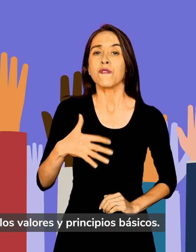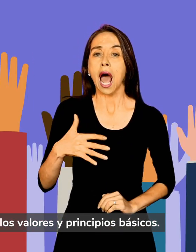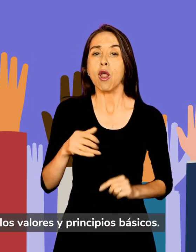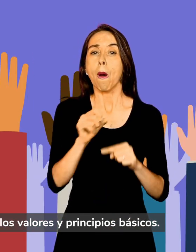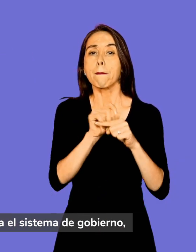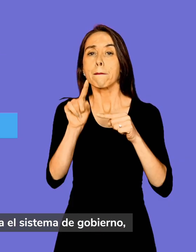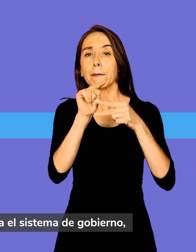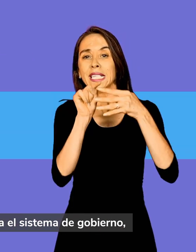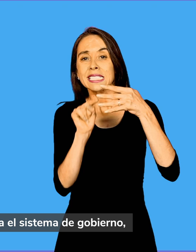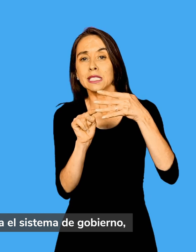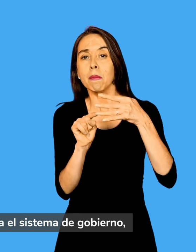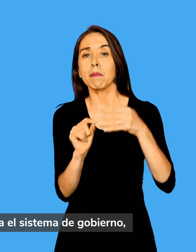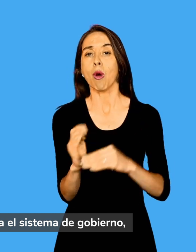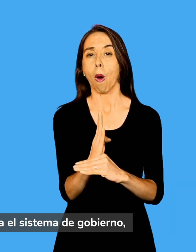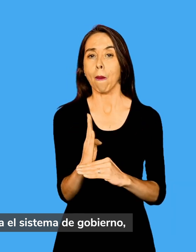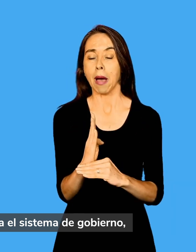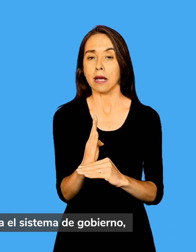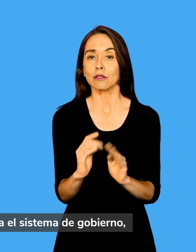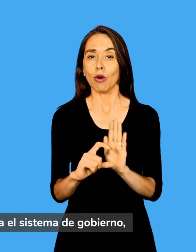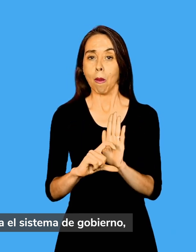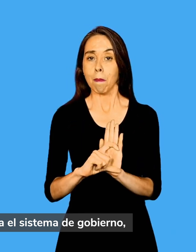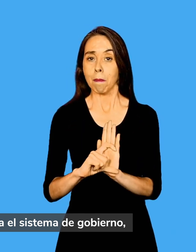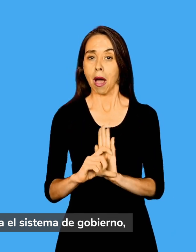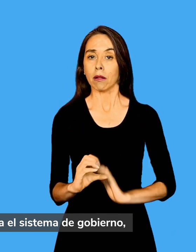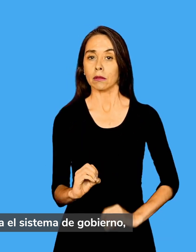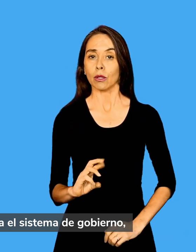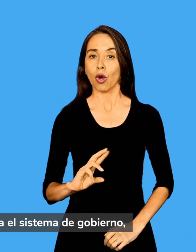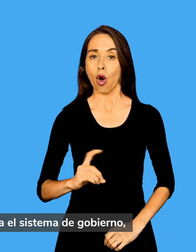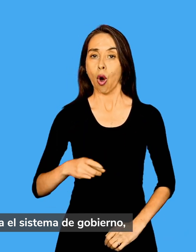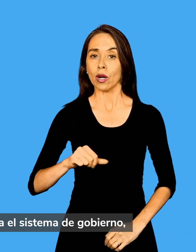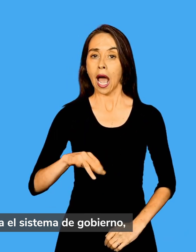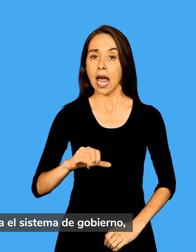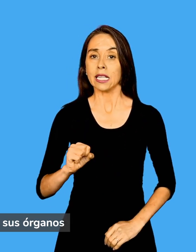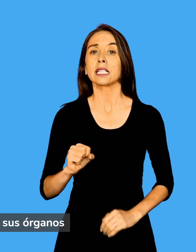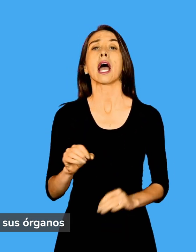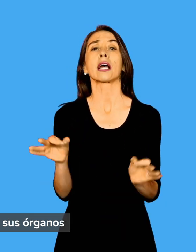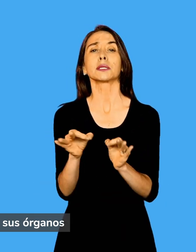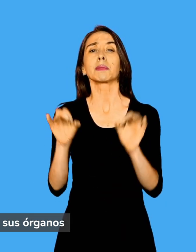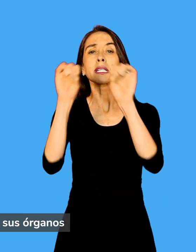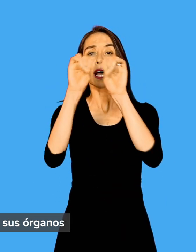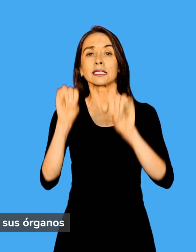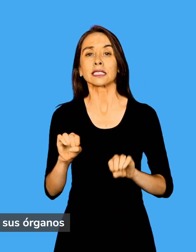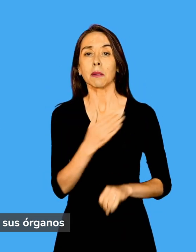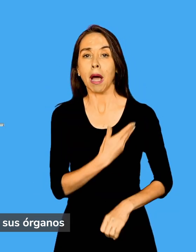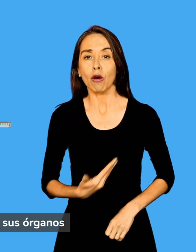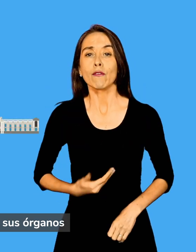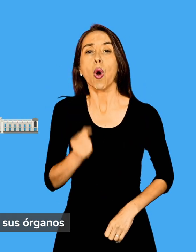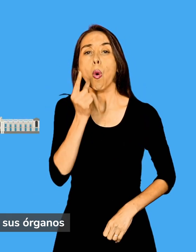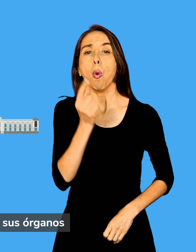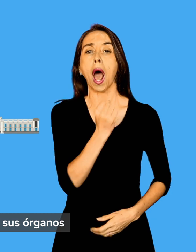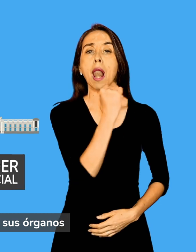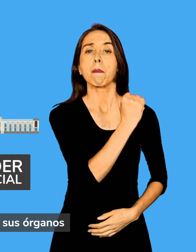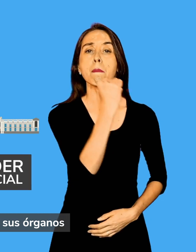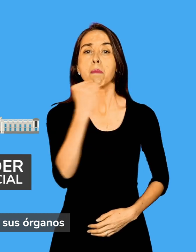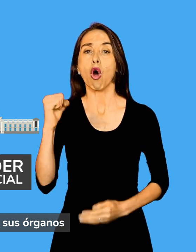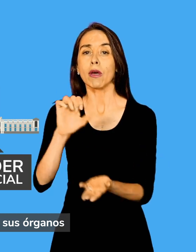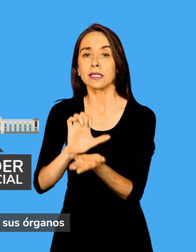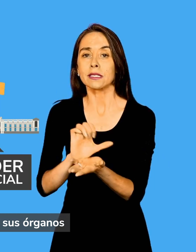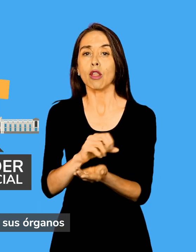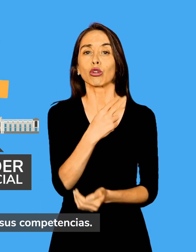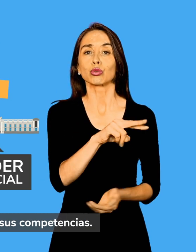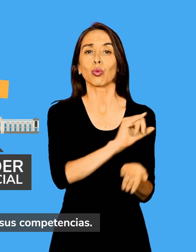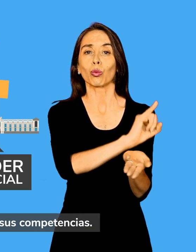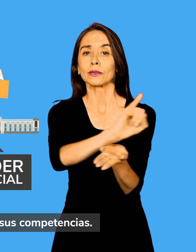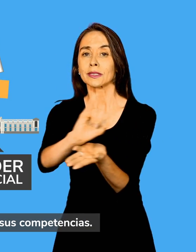básicos. Parte orgánica, donde se expresa el sistema de gobierno, los poderes del Estado, sus órganos y